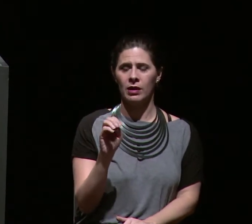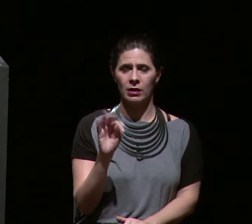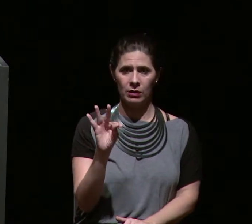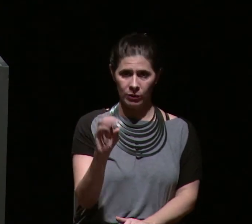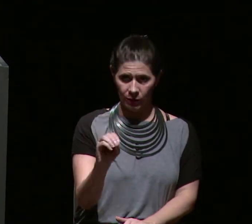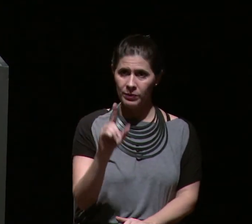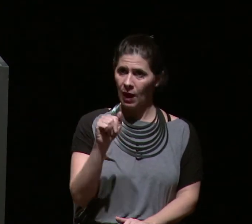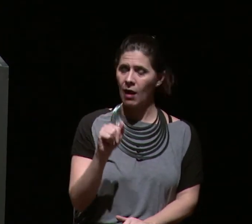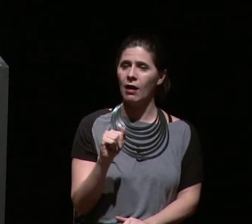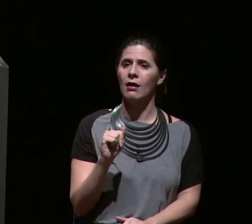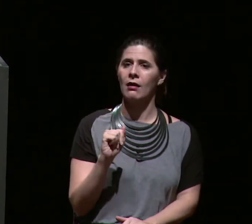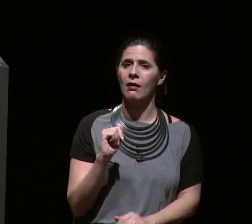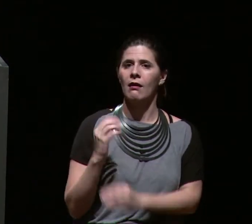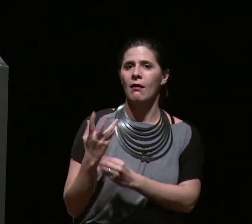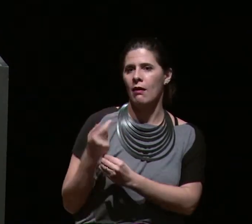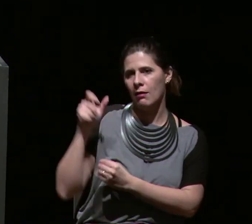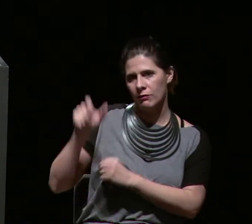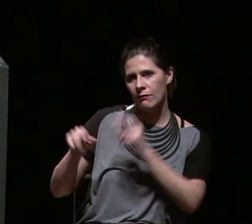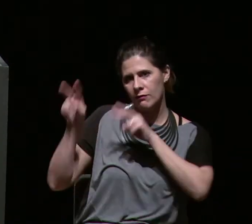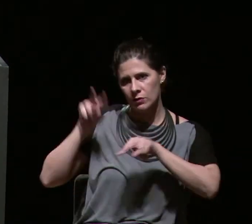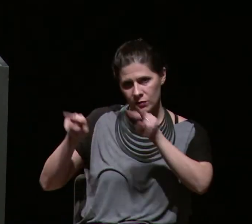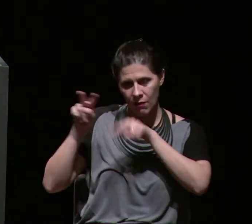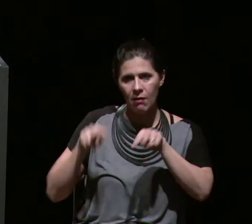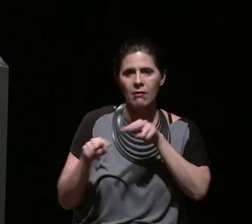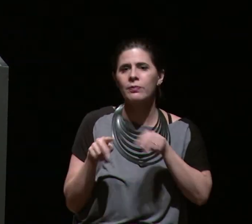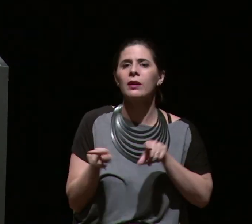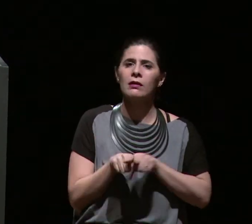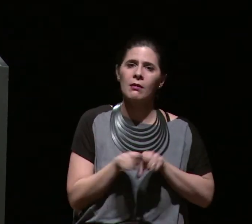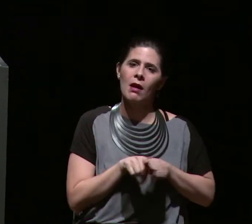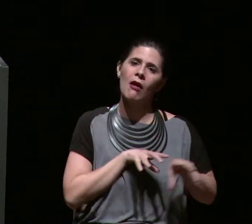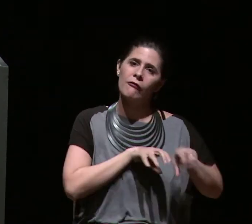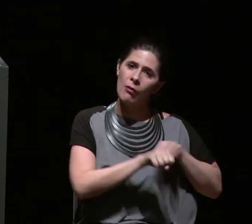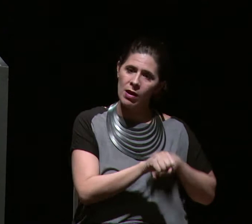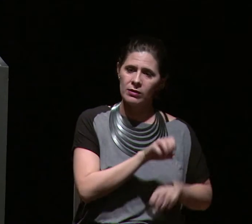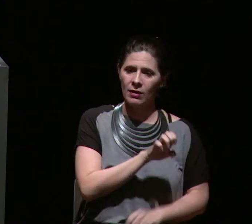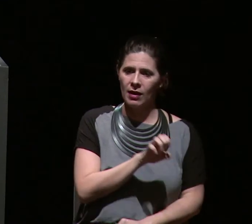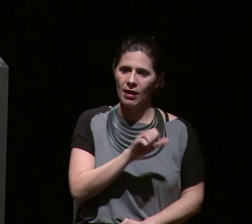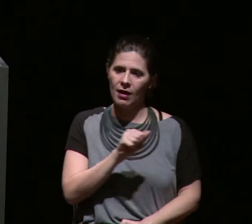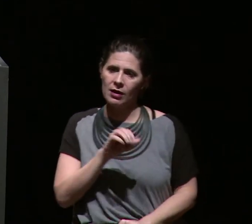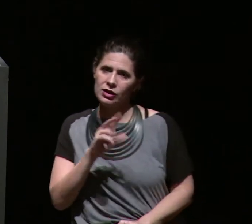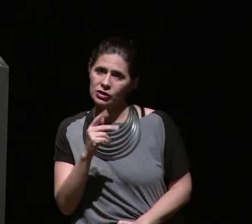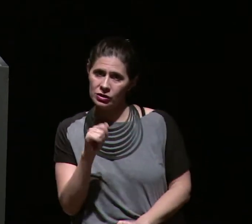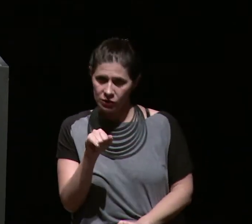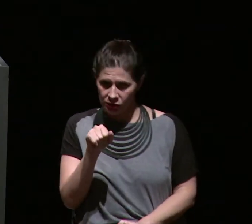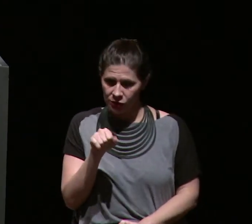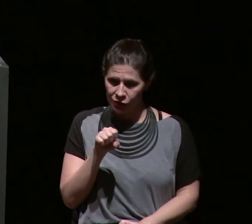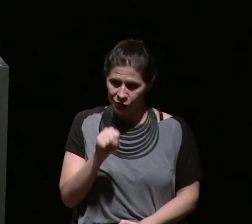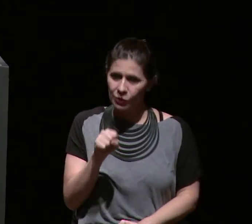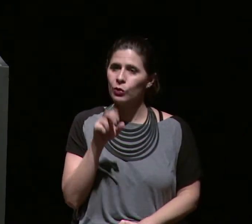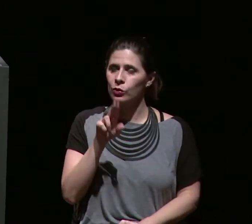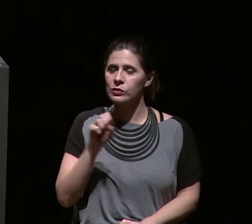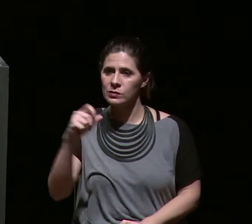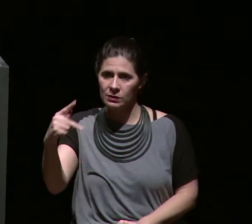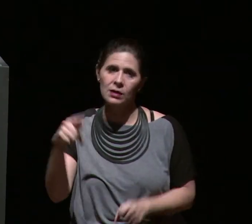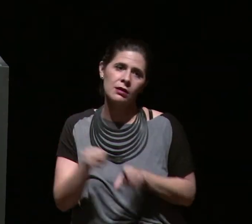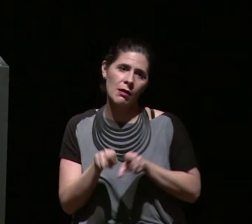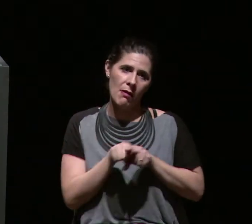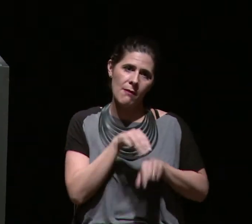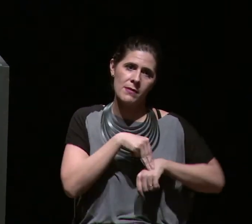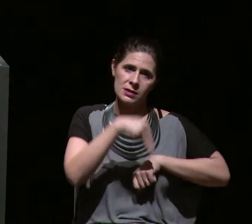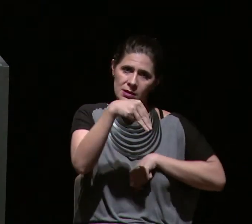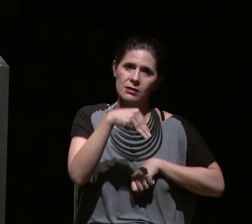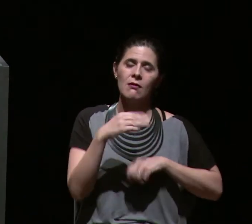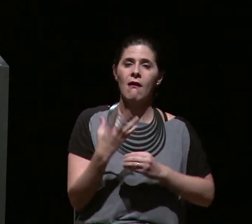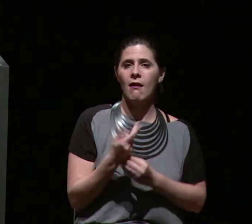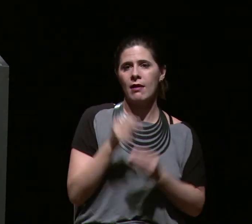pesquisador, bacharel em tecnologia têxtil e moda pela EASH USP, e mestrando em artes visuais na ECA, na USP também.